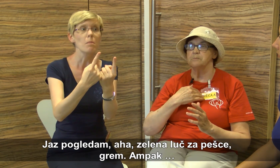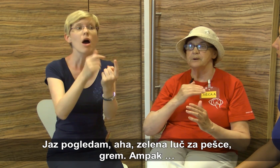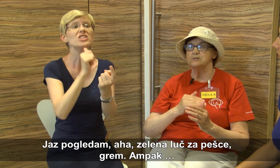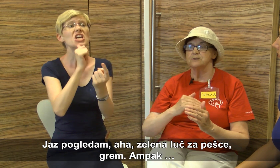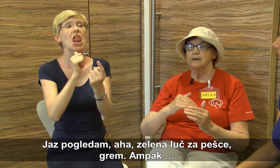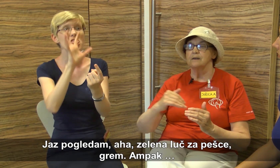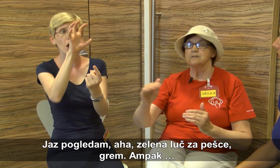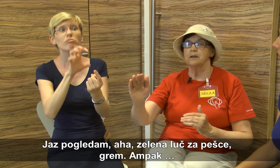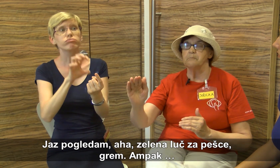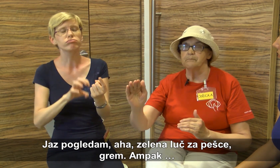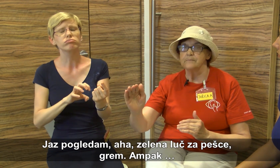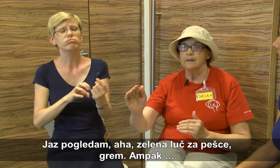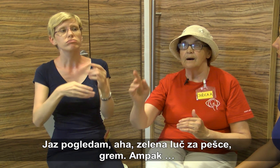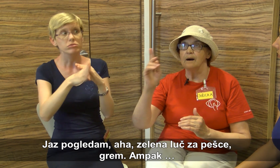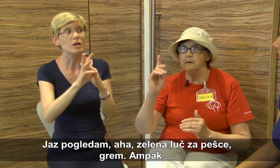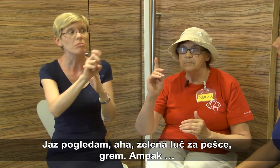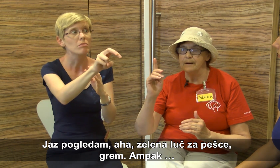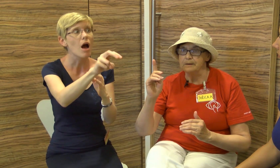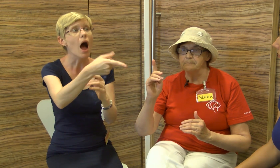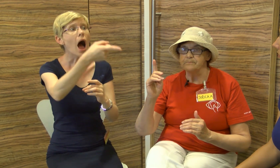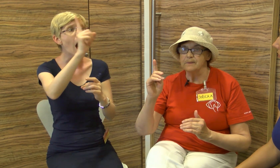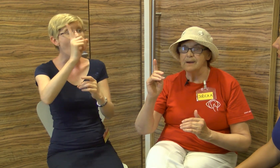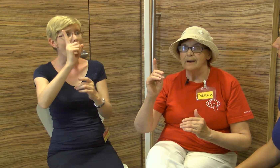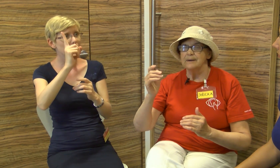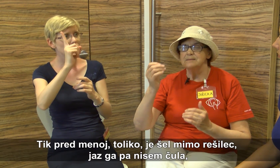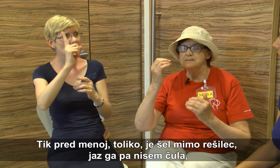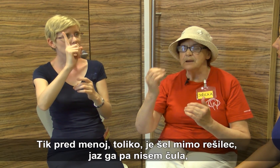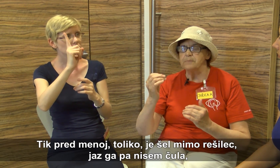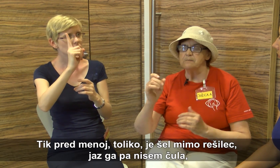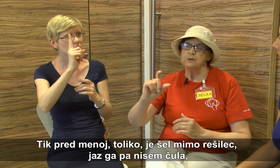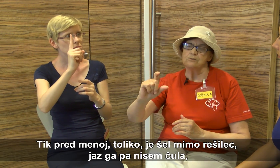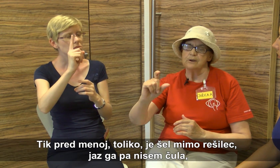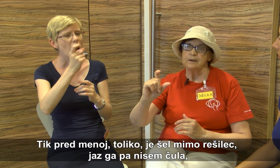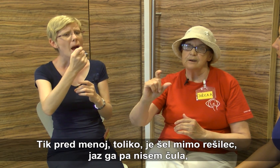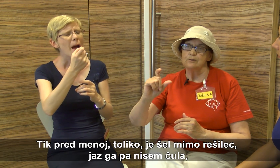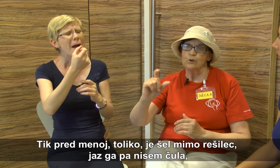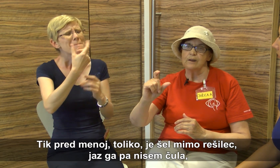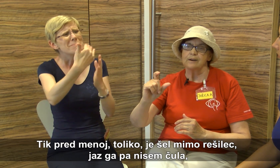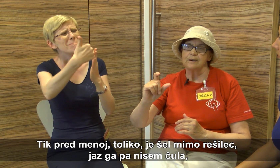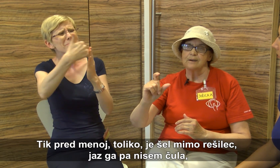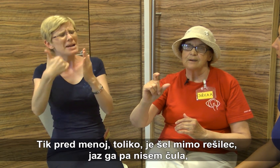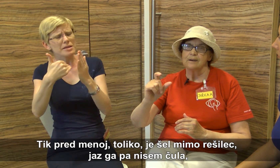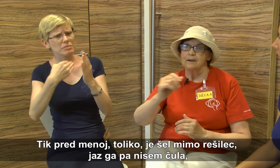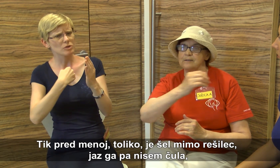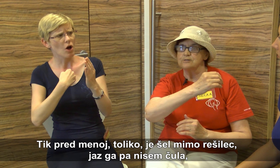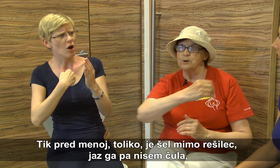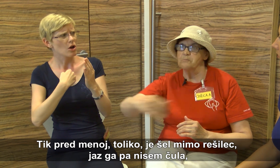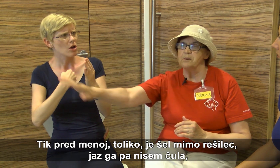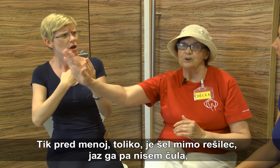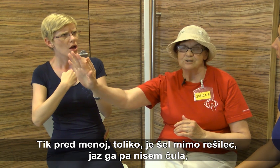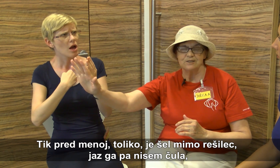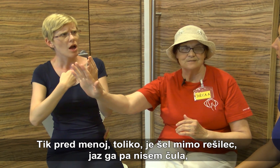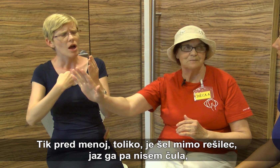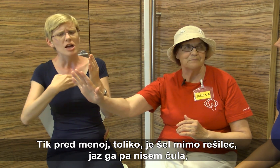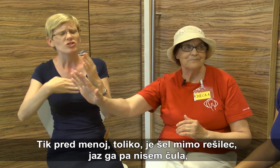лъд за пешца, грем. Ампак, тих пред мено е той, ешъл